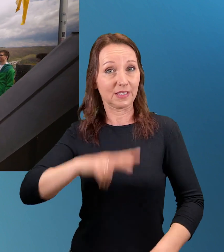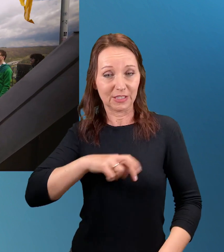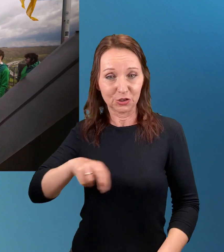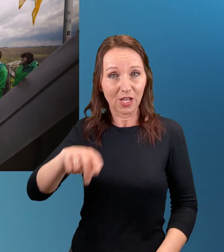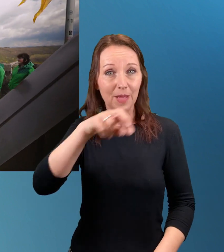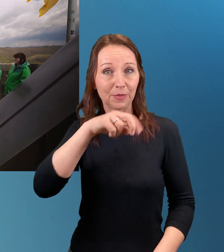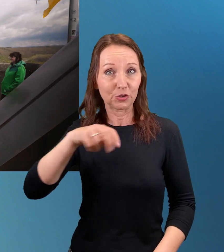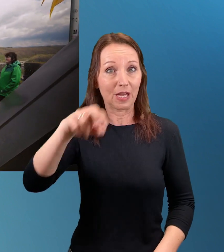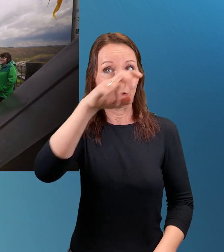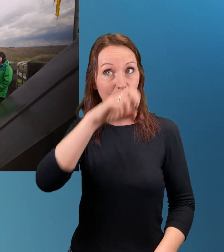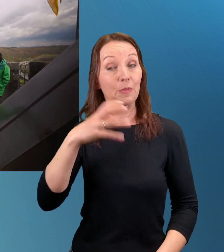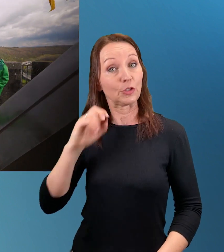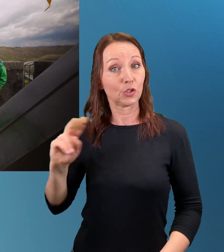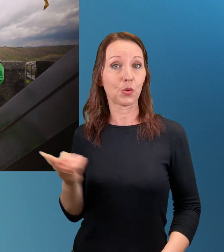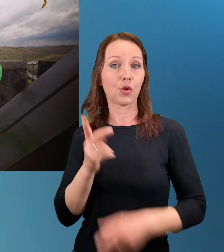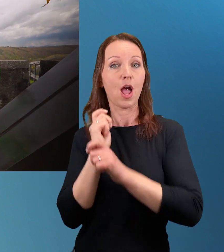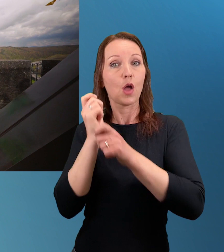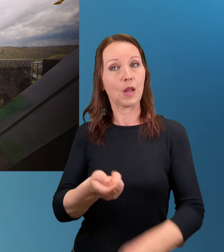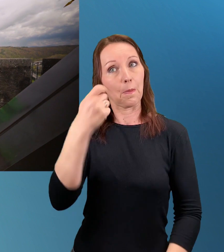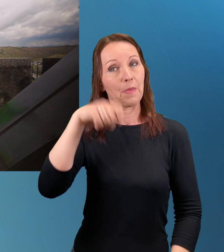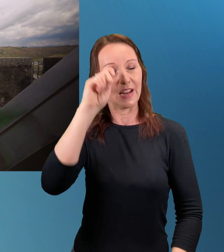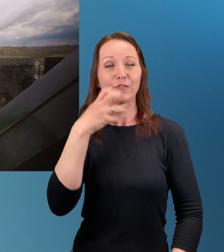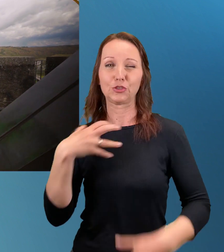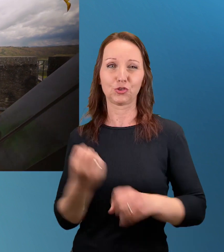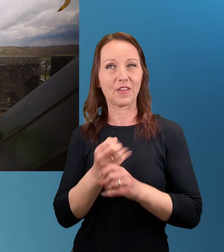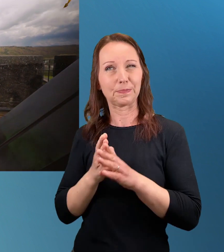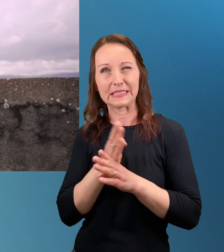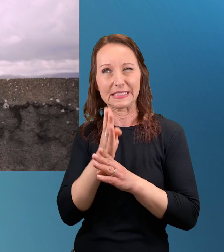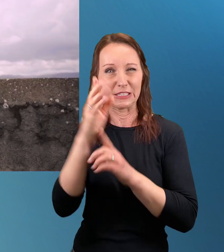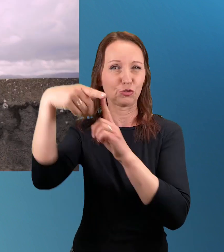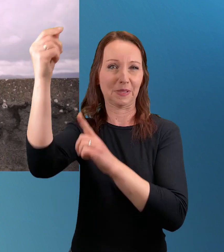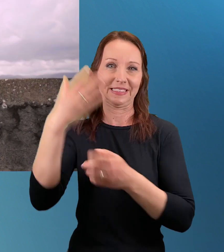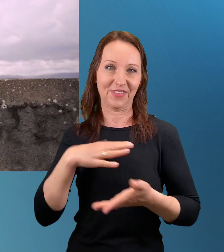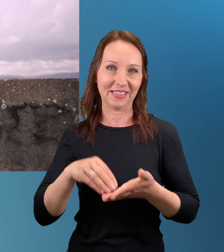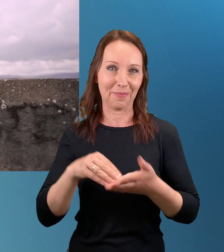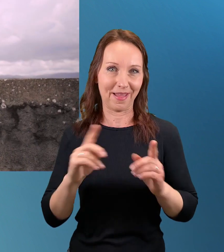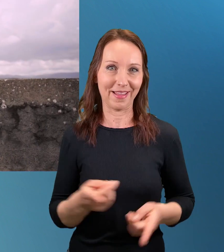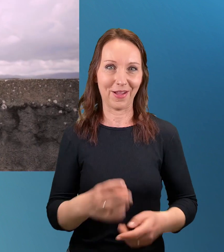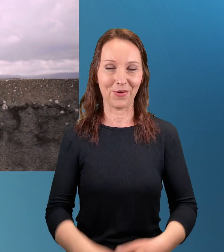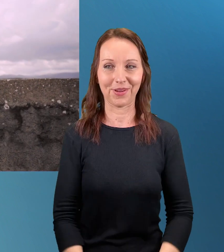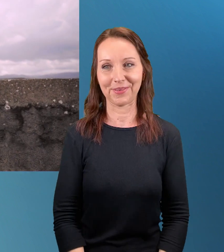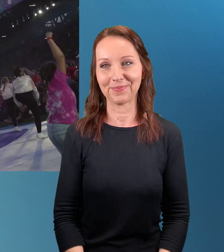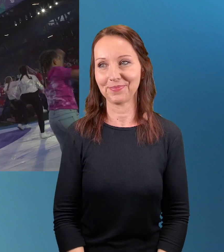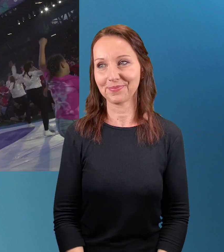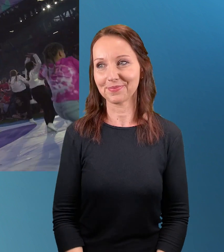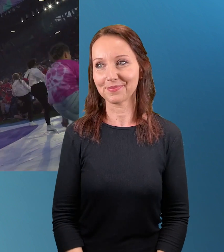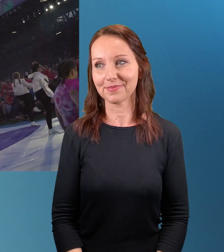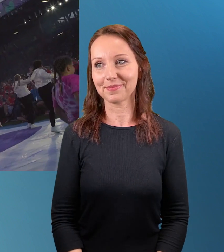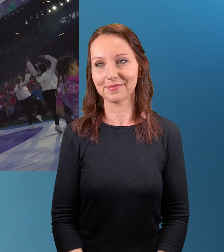so wollen sie es auch als Judo-Kar in Berlin nach ganz oben schaffen. Ich hoffe, dass da auch mehr